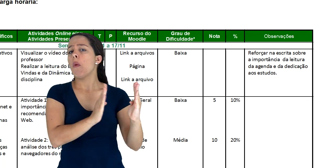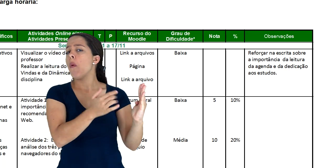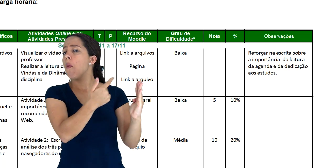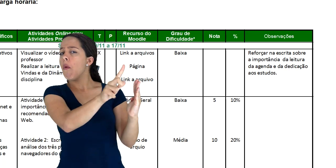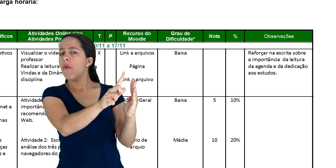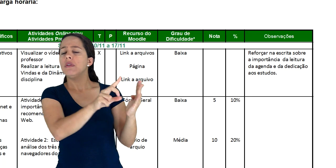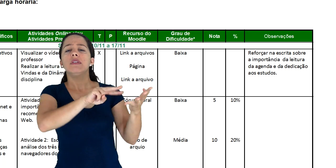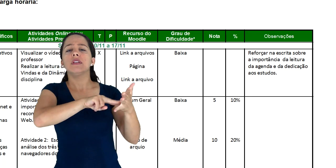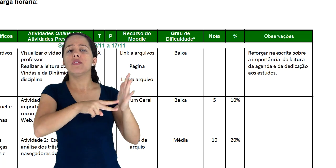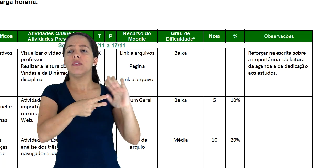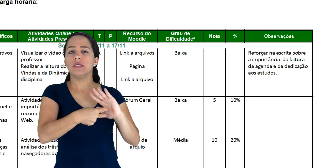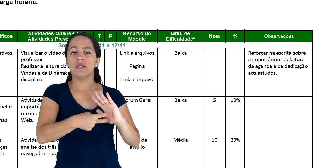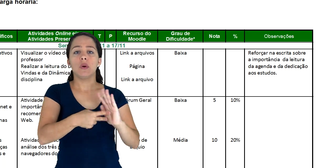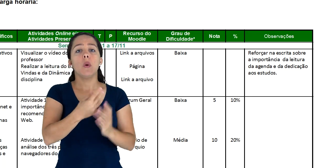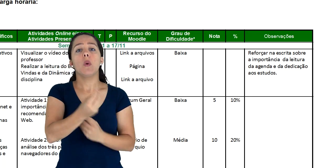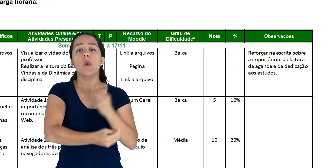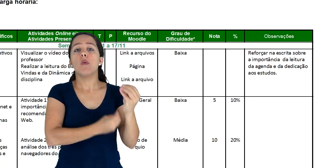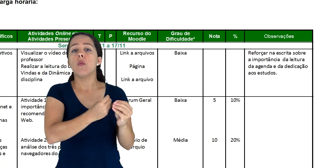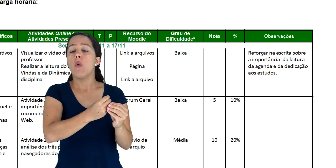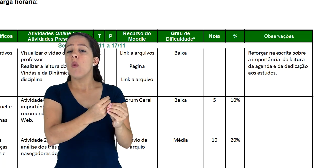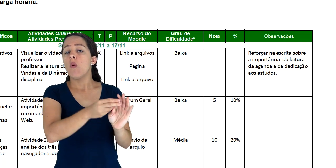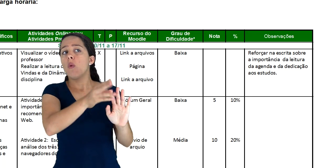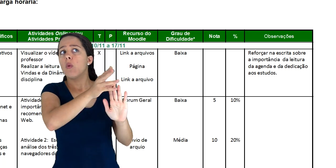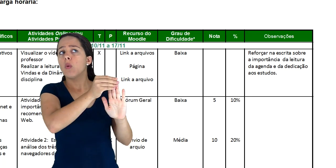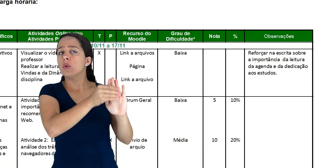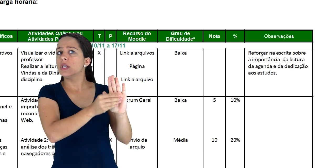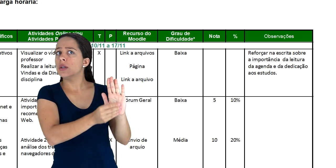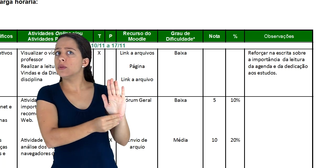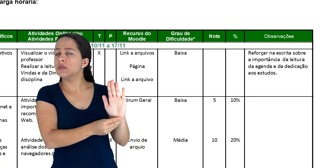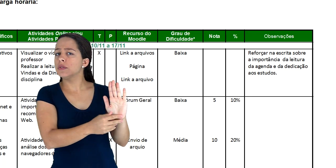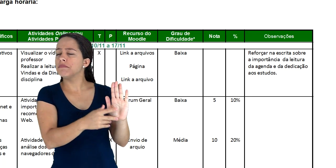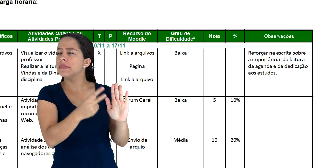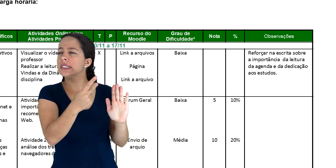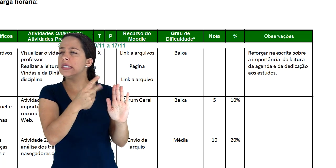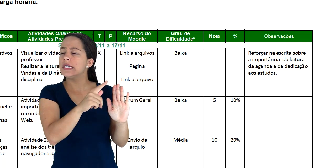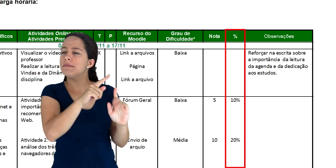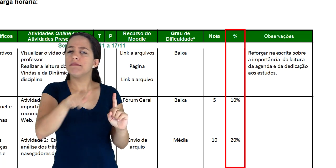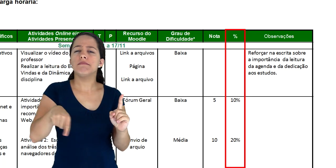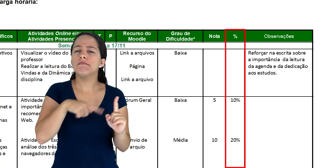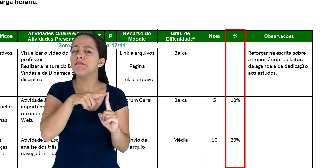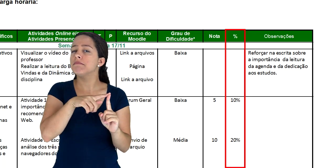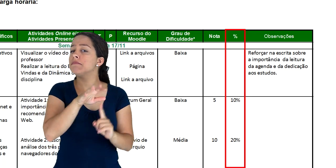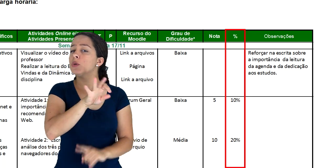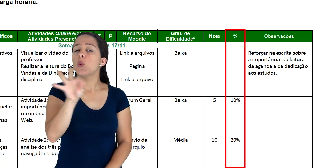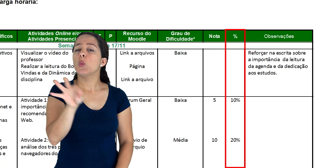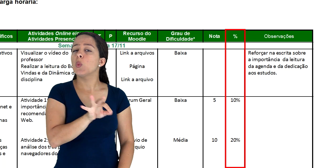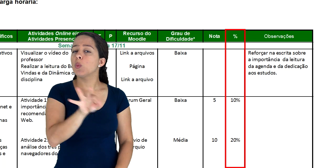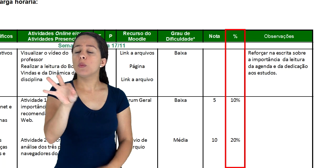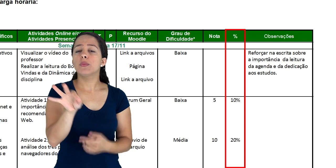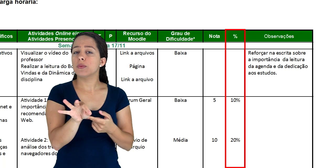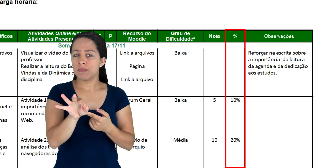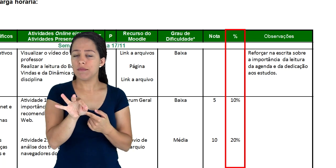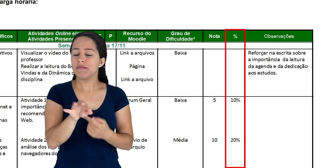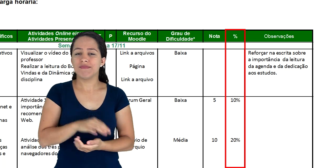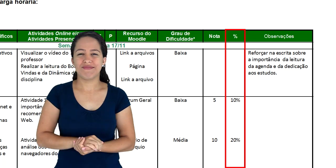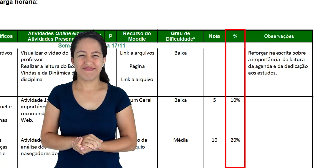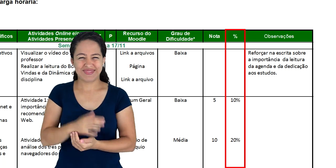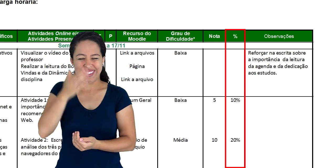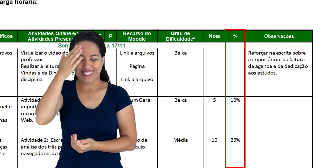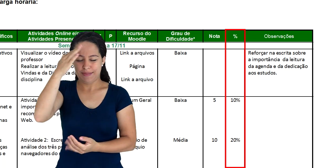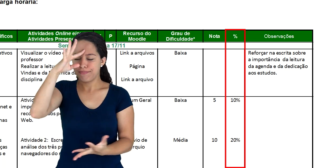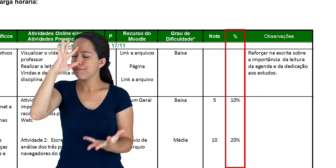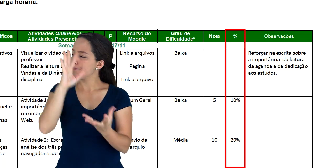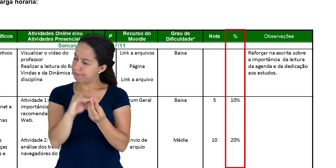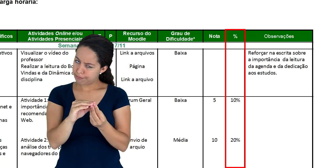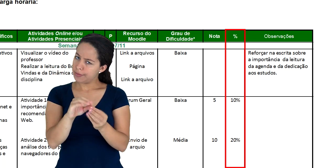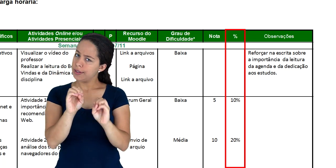Essa outra coluna representa o percentual de conteúdo desenvolvido. A gente sabe que na educação à distância é difícil determinar